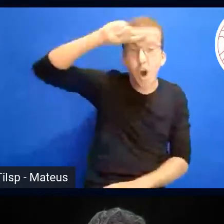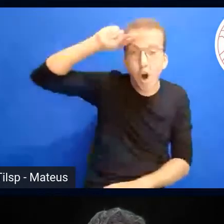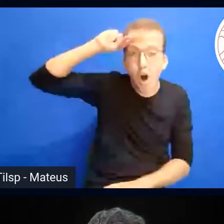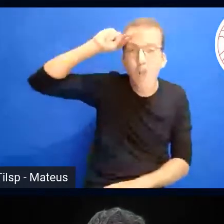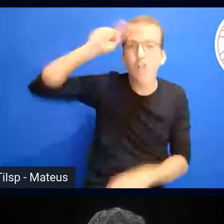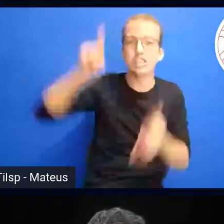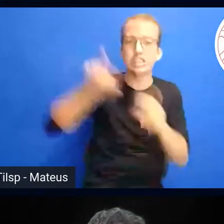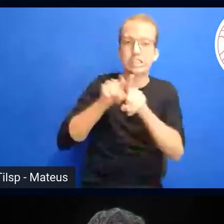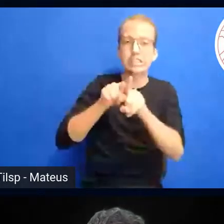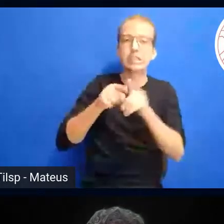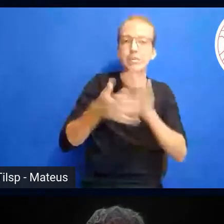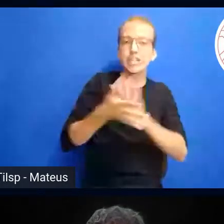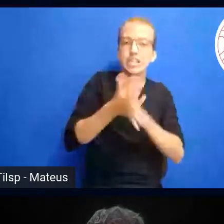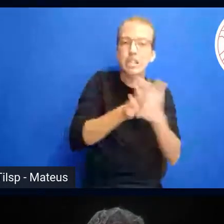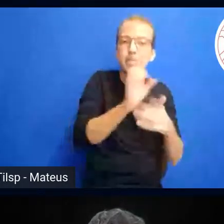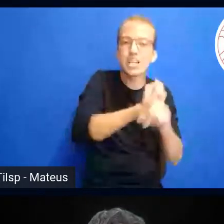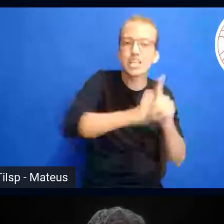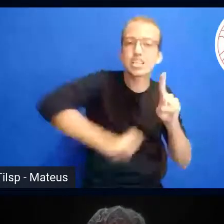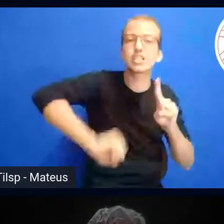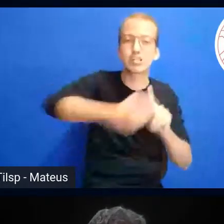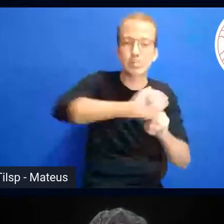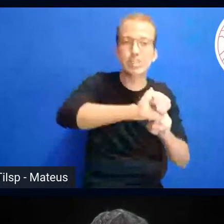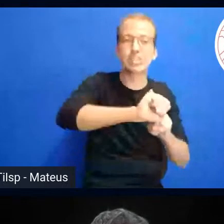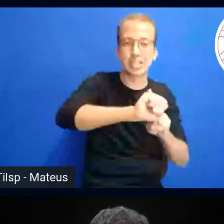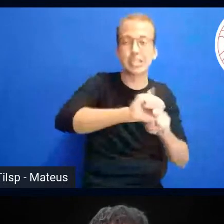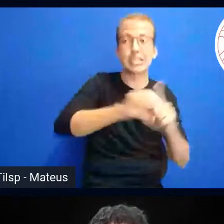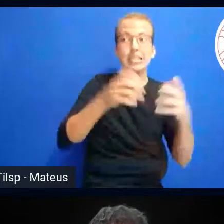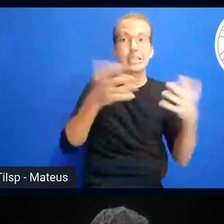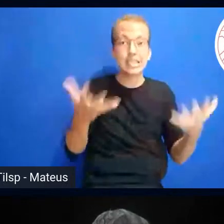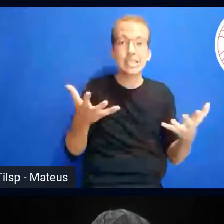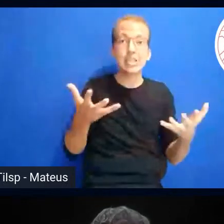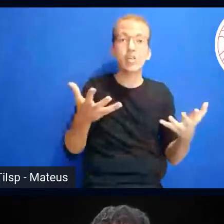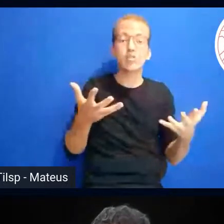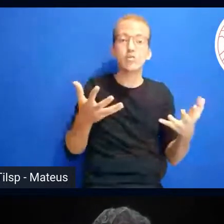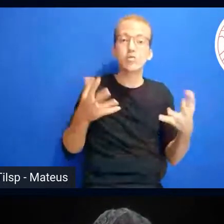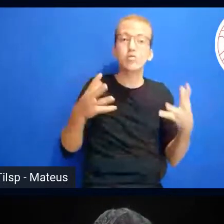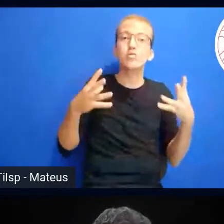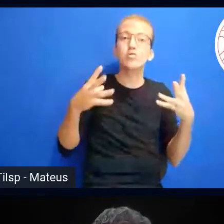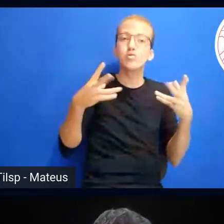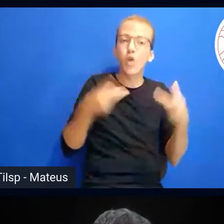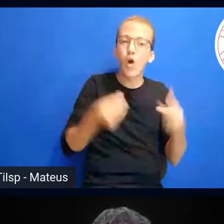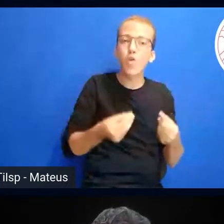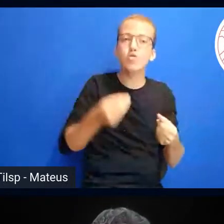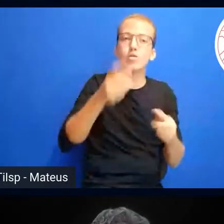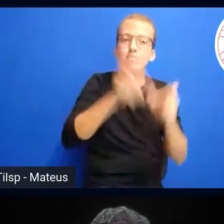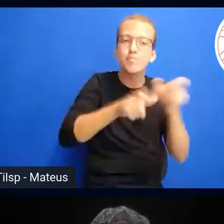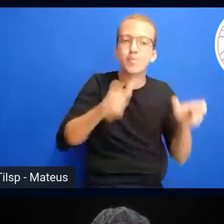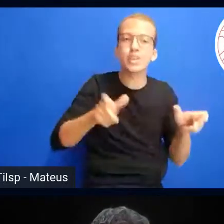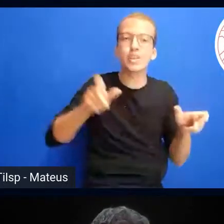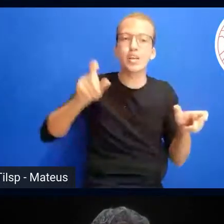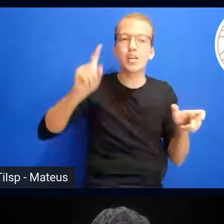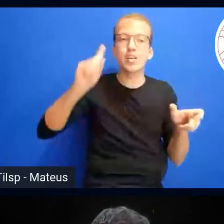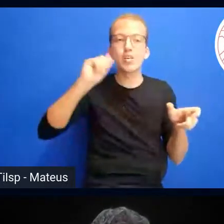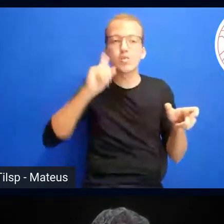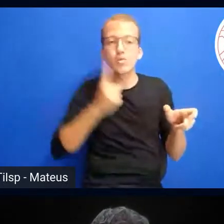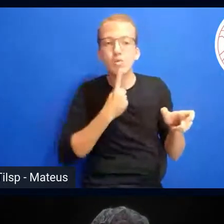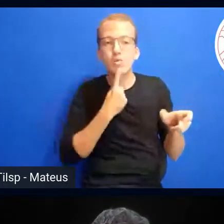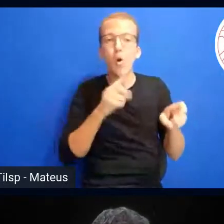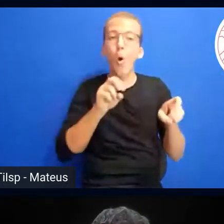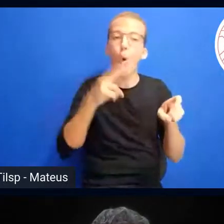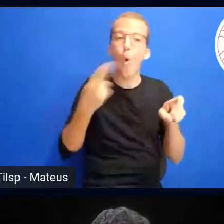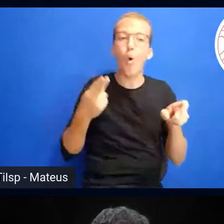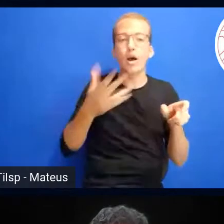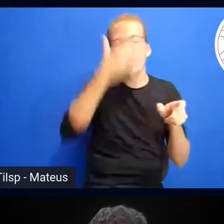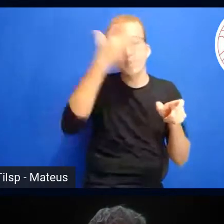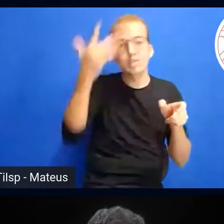empatia, eu acho que é a principal competência de cada surdo, de cada pessoa que compõe a cultura surda.